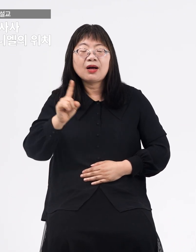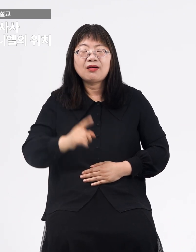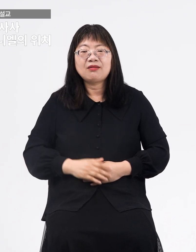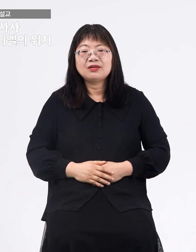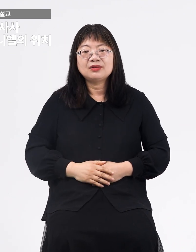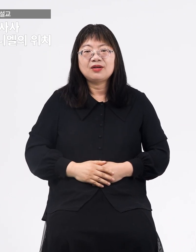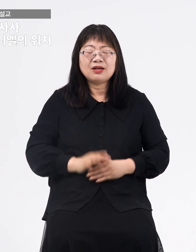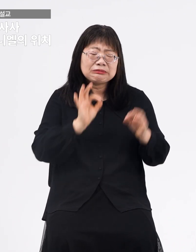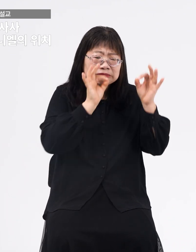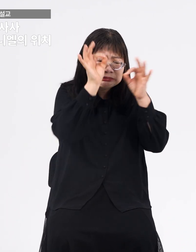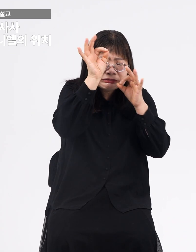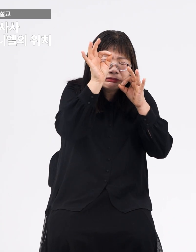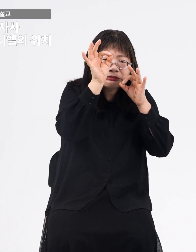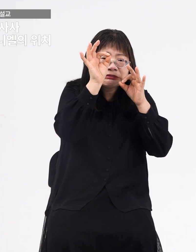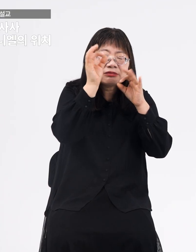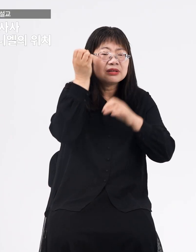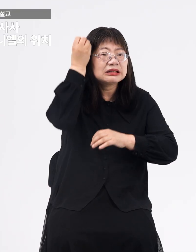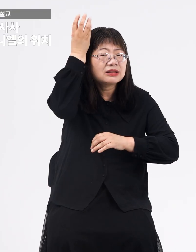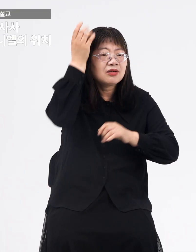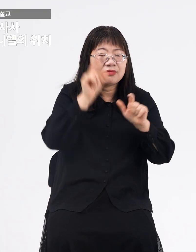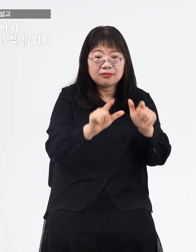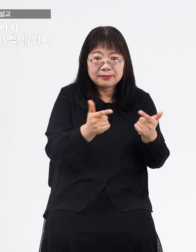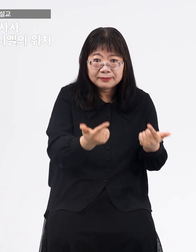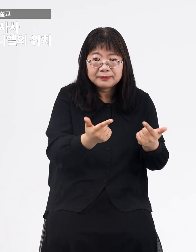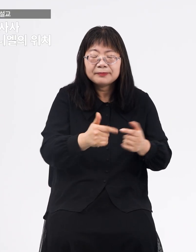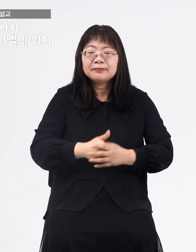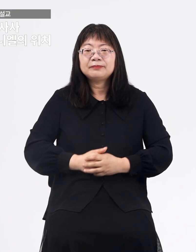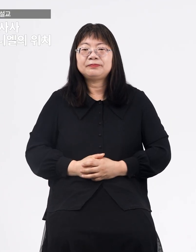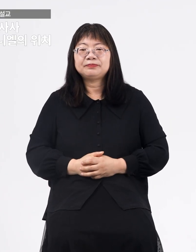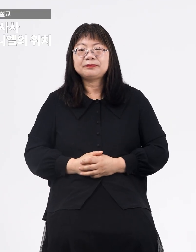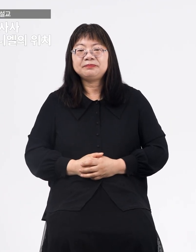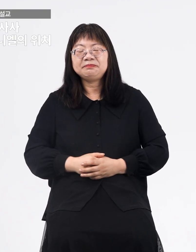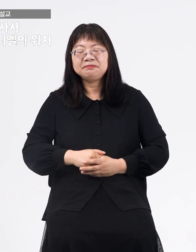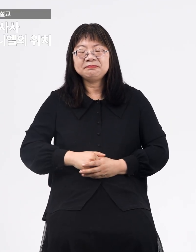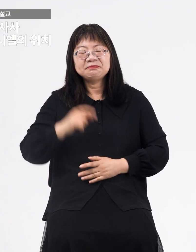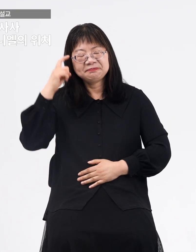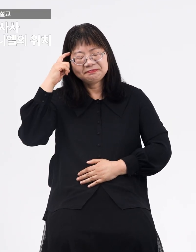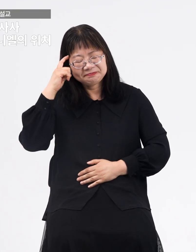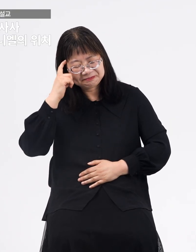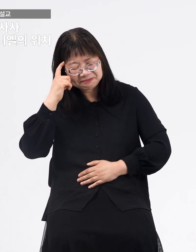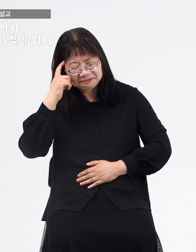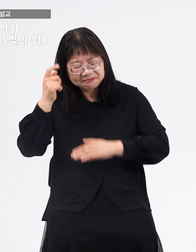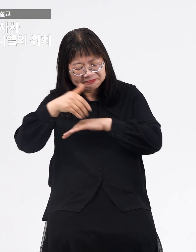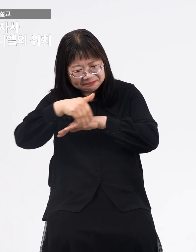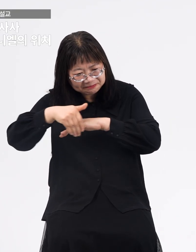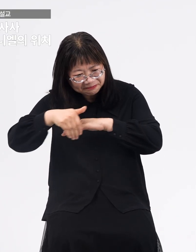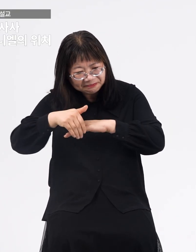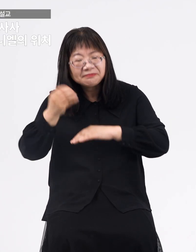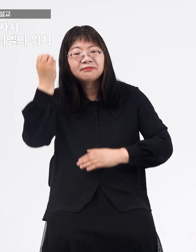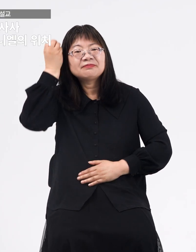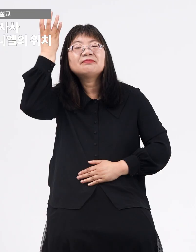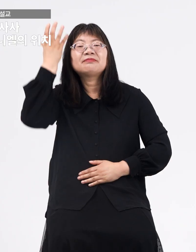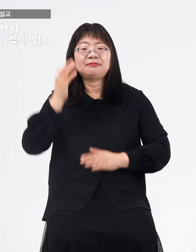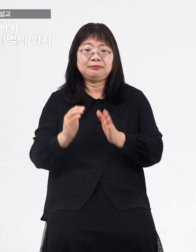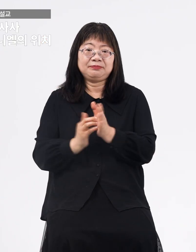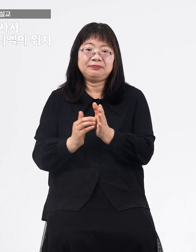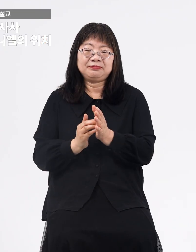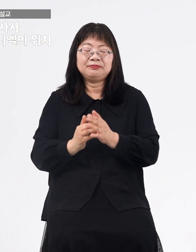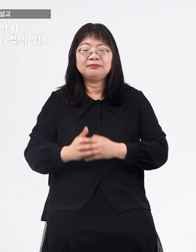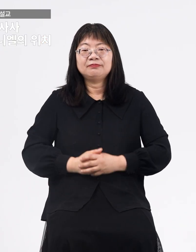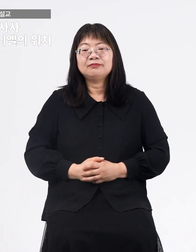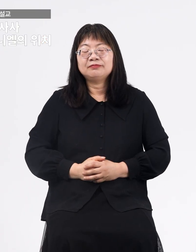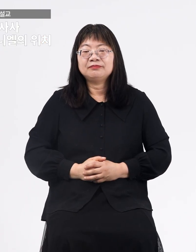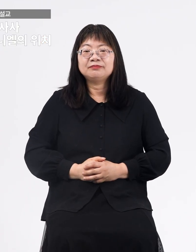없이 잊어버리는 그 잊어버림이 아니고 의도적인 망각이에요. 샤카흐라는 히브리